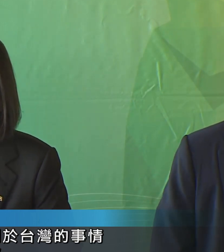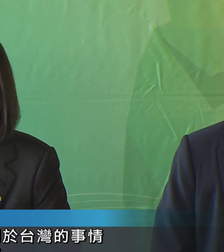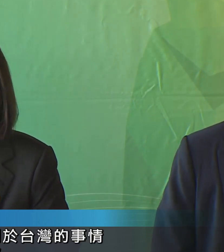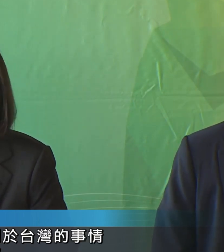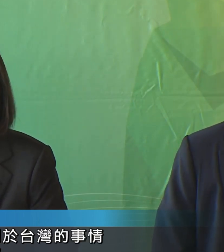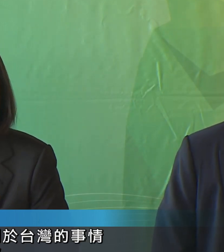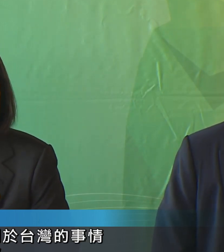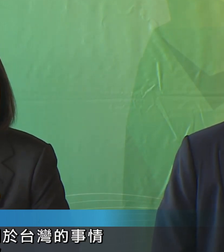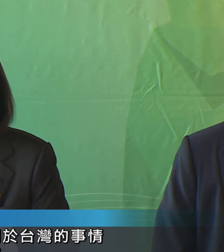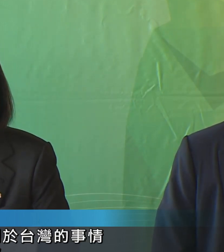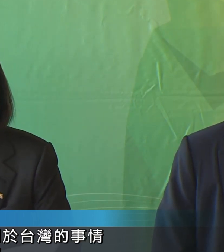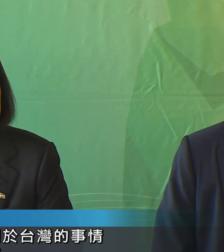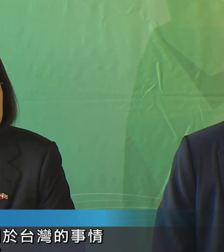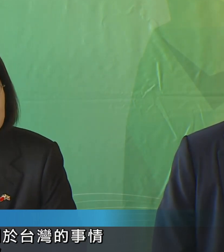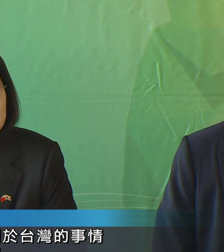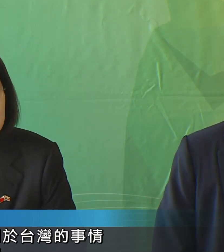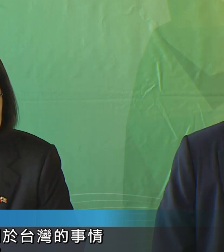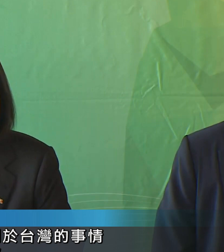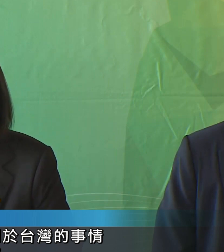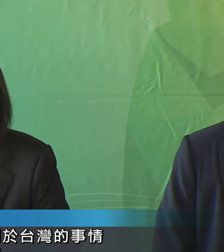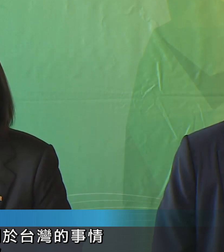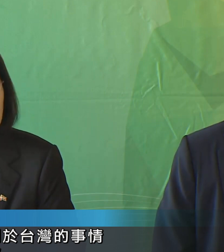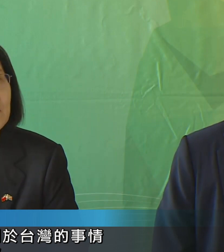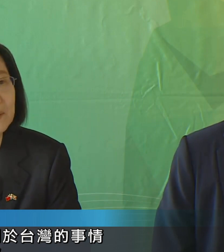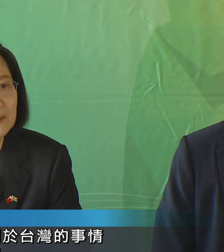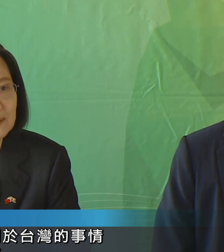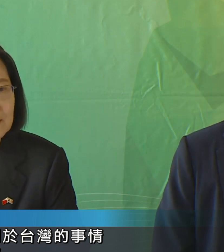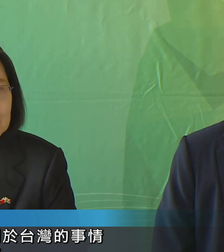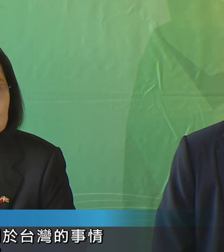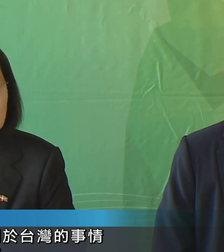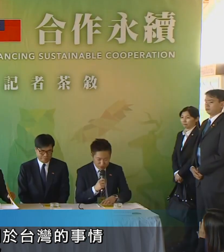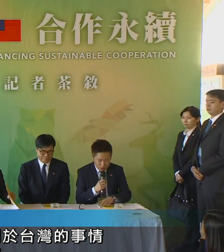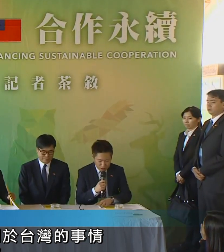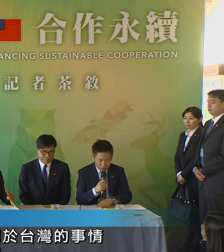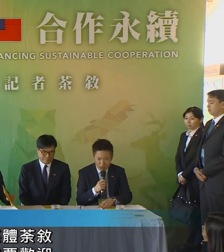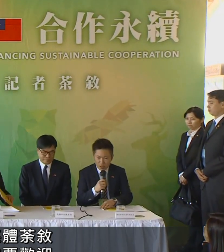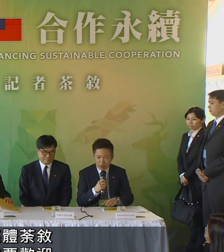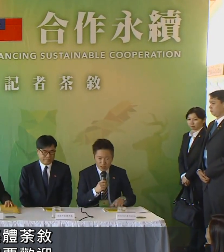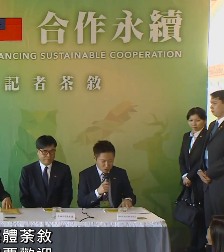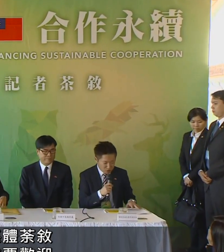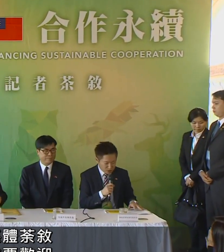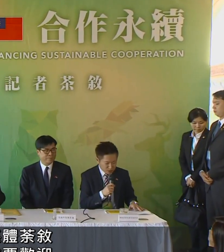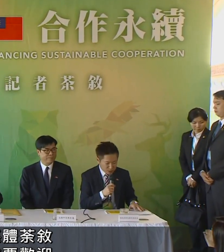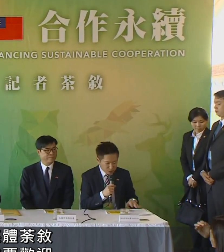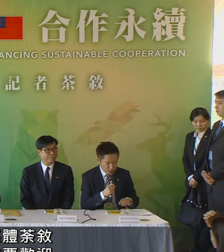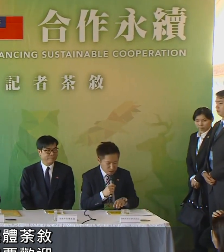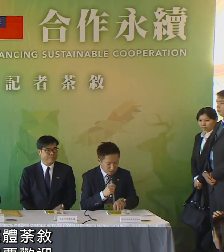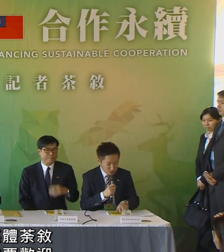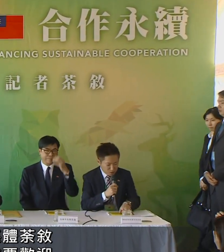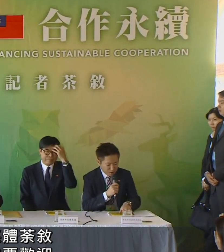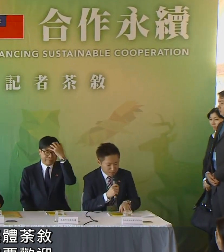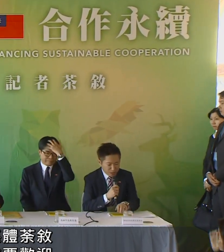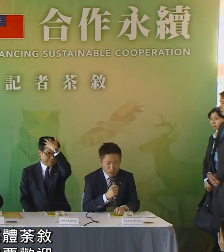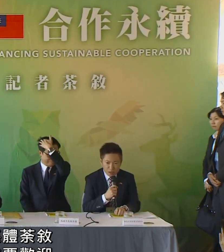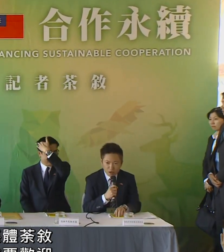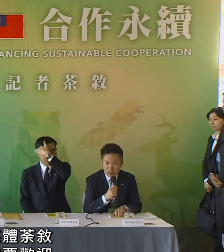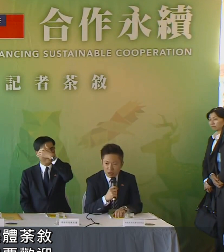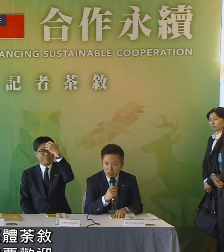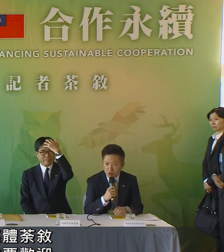问有关于台湾的事情，也关心台湾的事情。 出访史瓦蒂尼和媒体查询，蔡总统受到非洲政要的